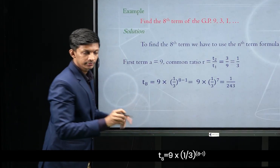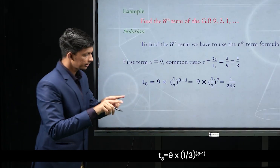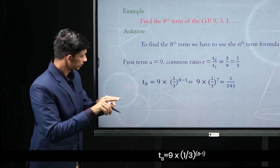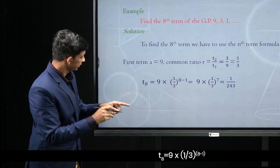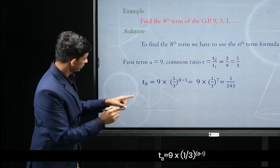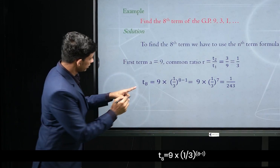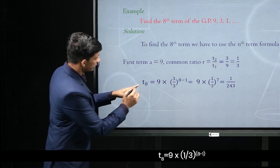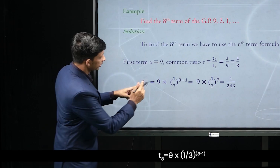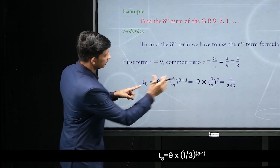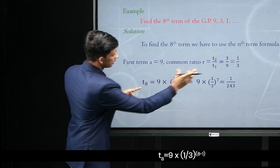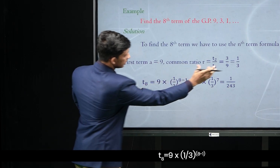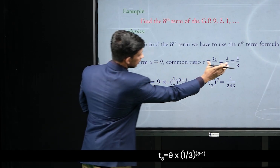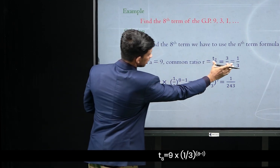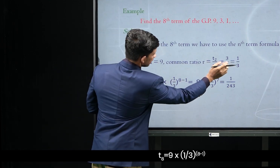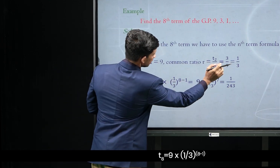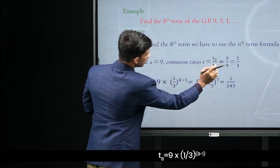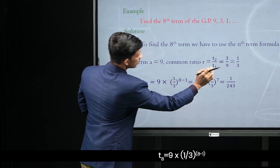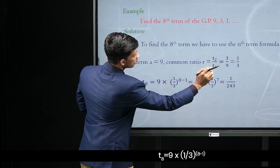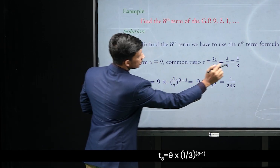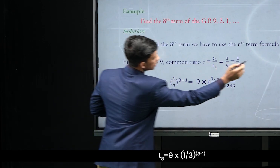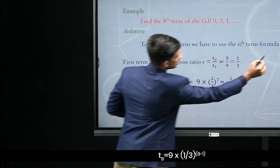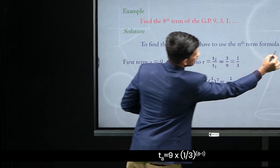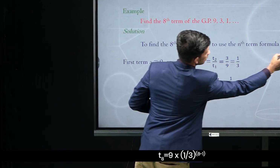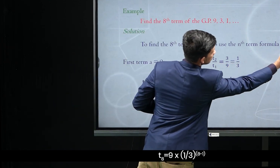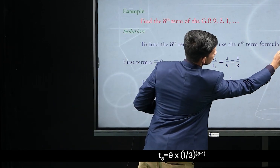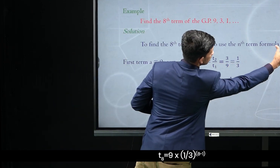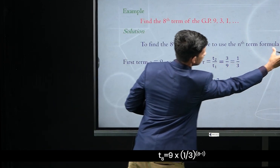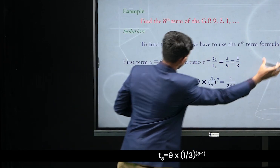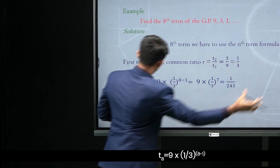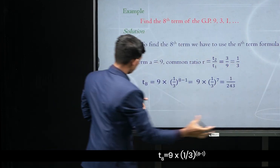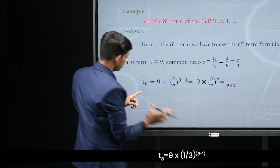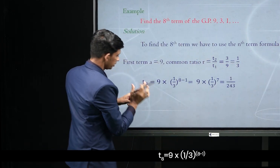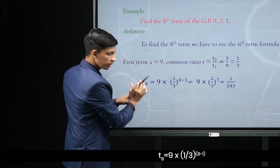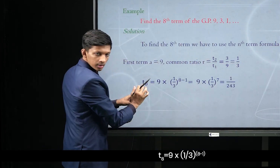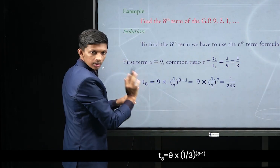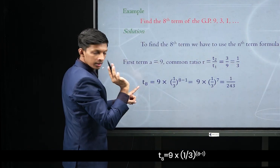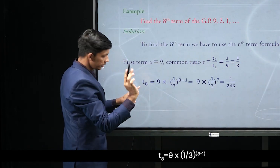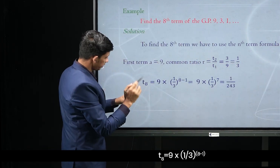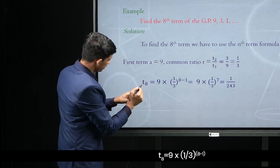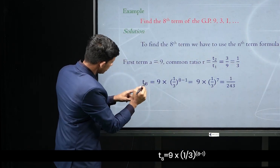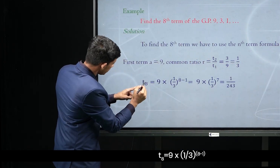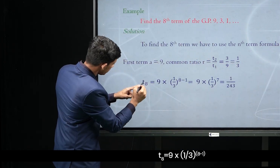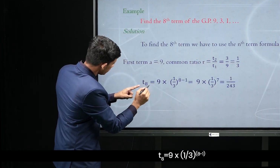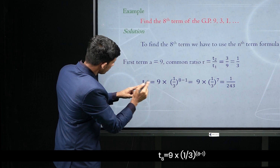பெருக்கல் அடைப்புக்குறிக்குள் 1 கீழ் 3 மேலிலக்கு 8 கழித்தல் 1.